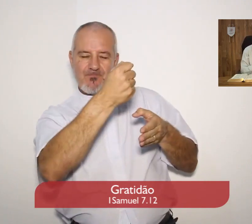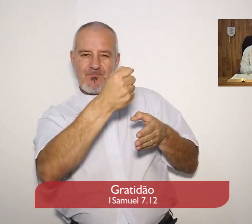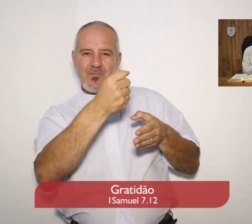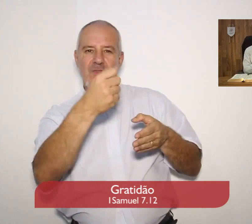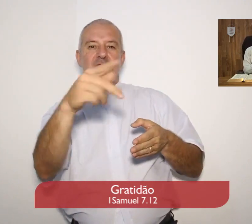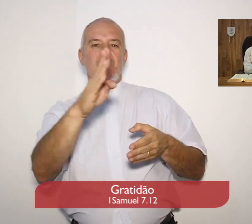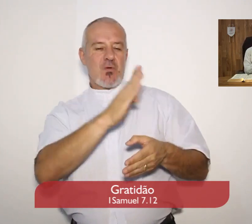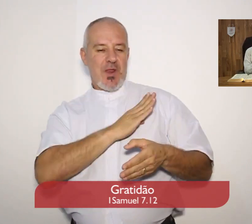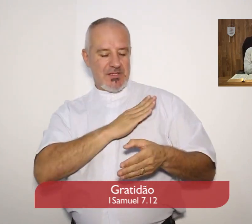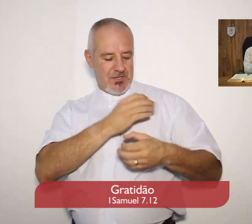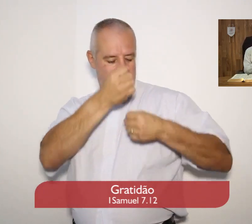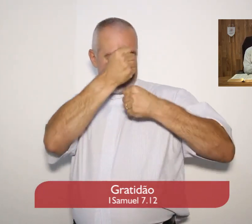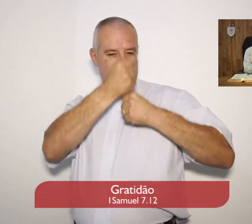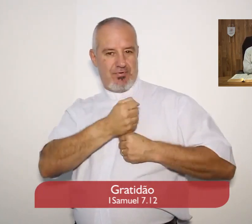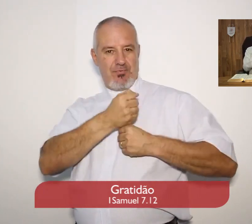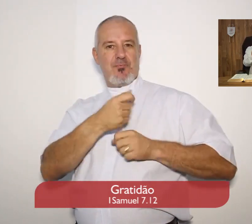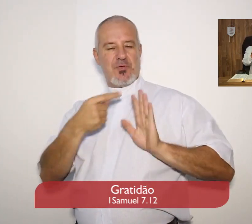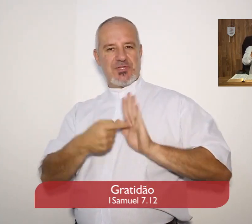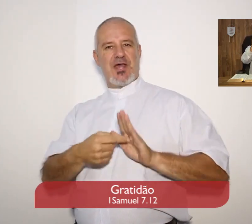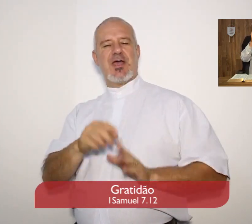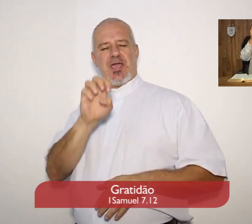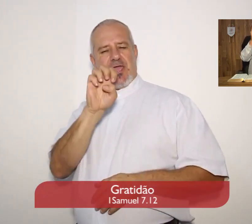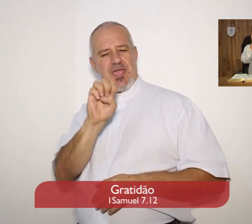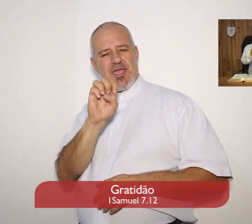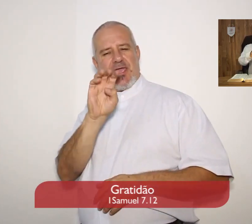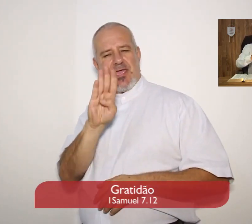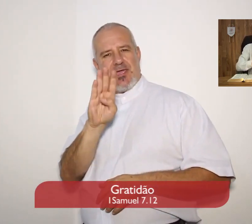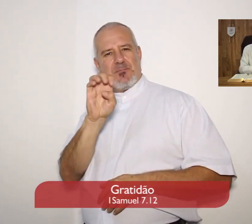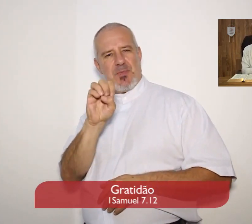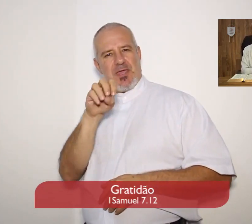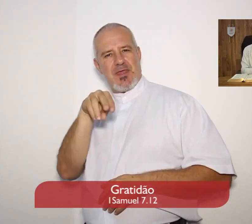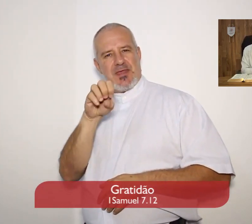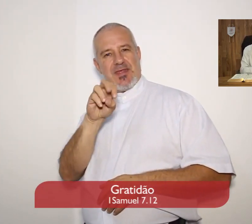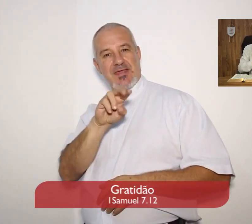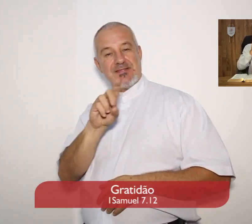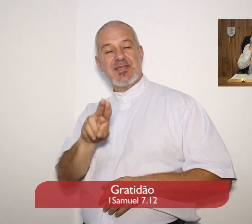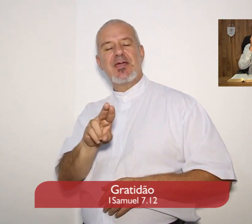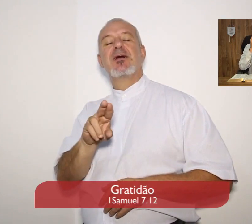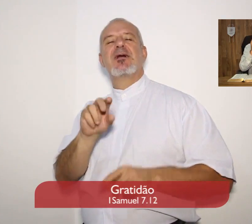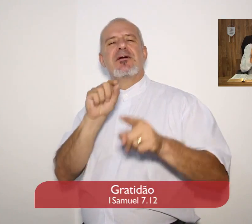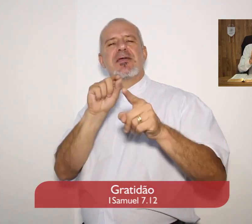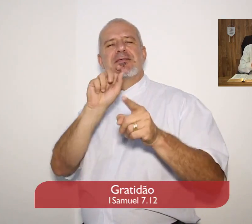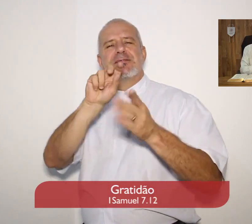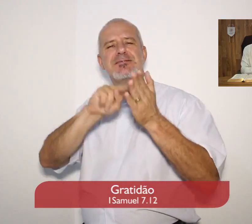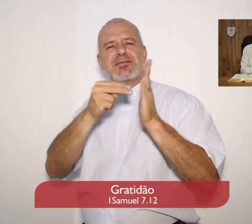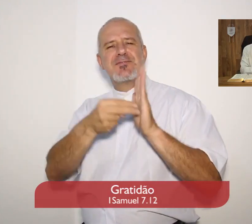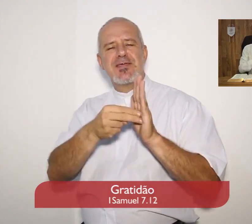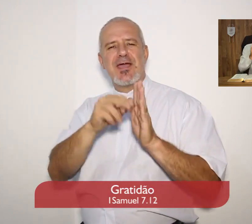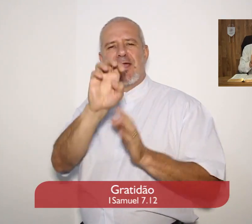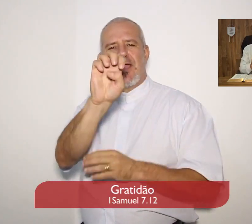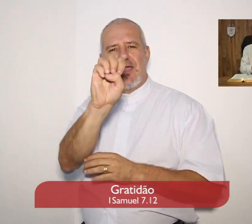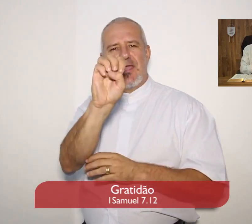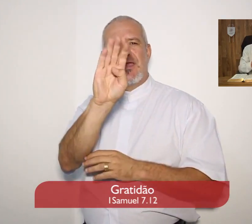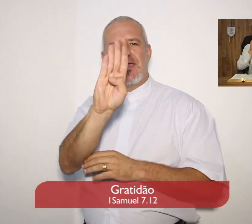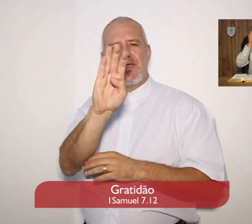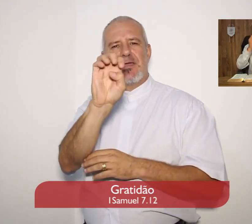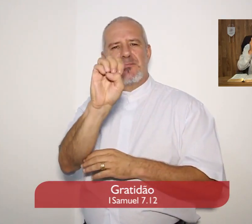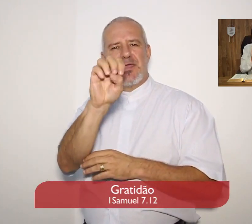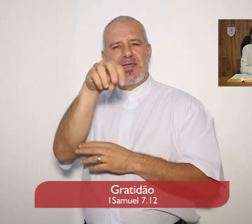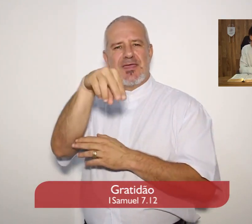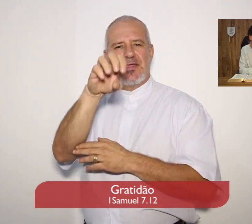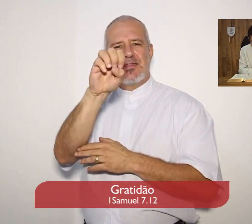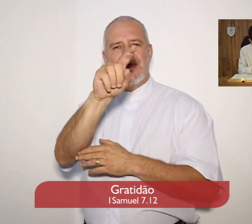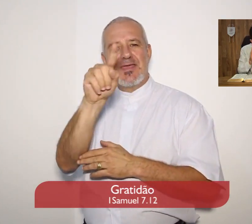no seu coração e declarar: Ebenezer, até aqui tem